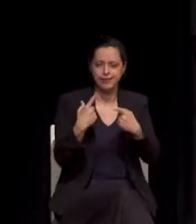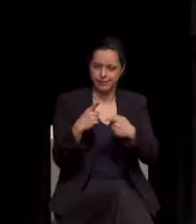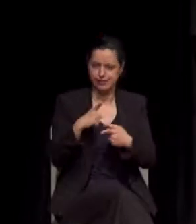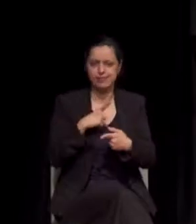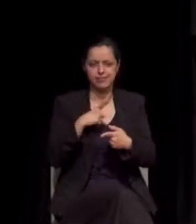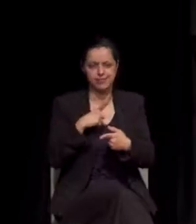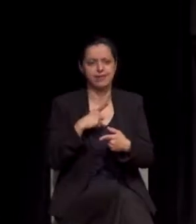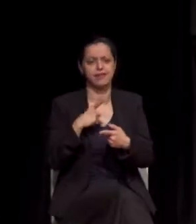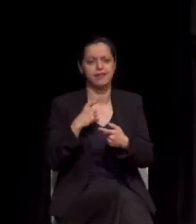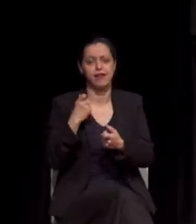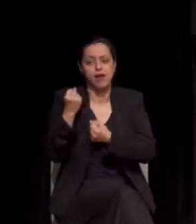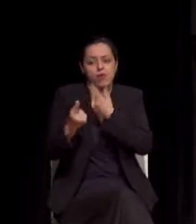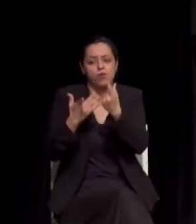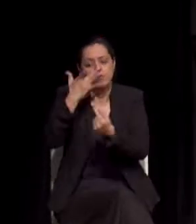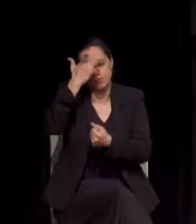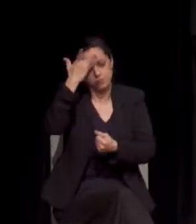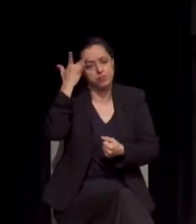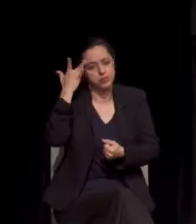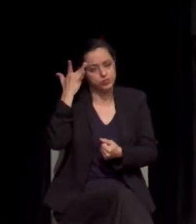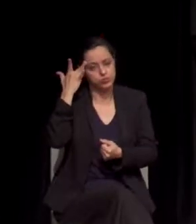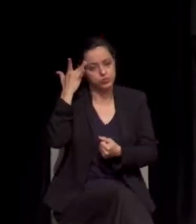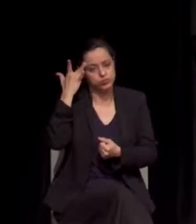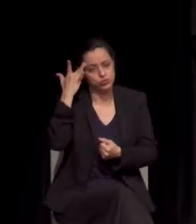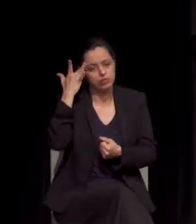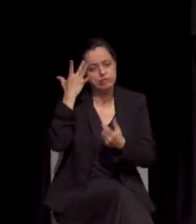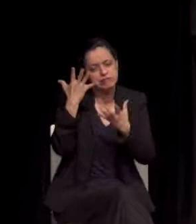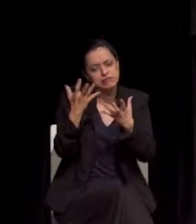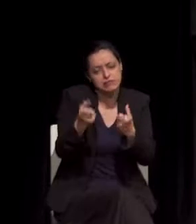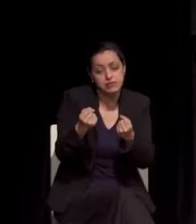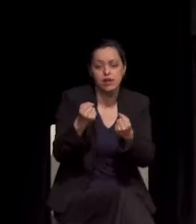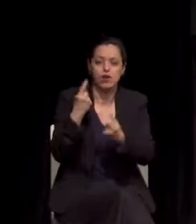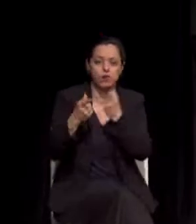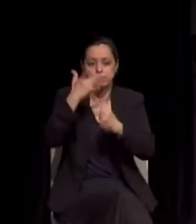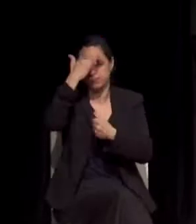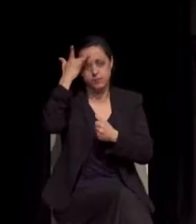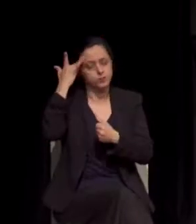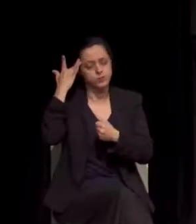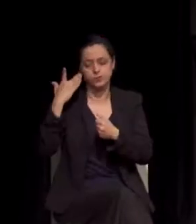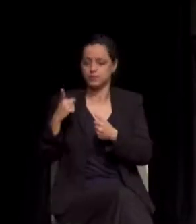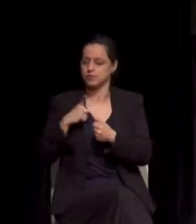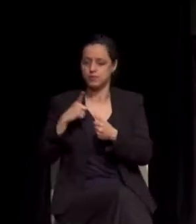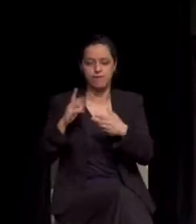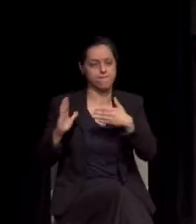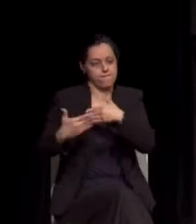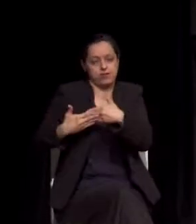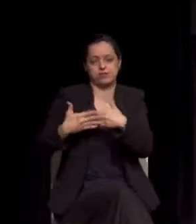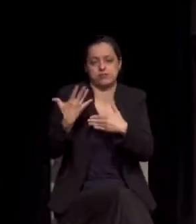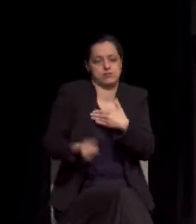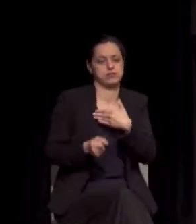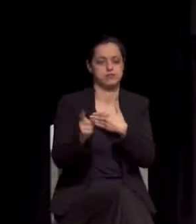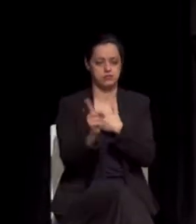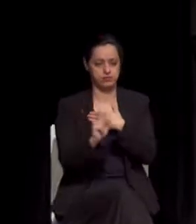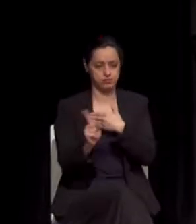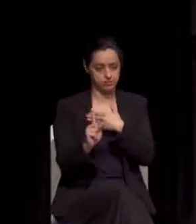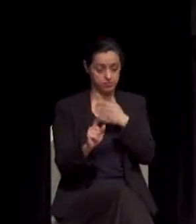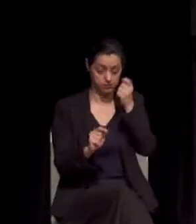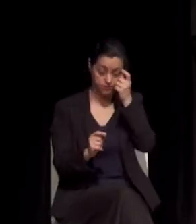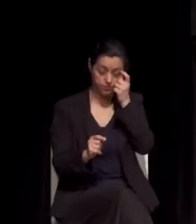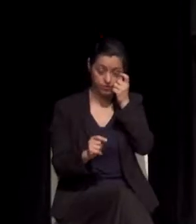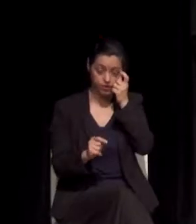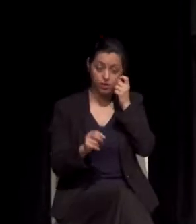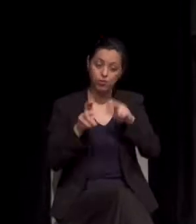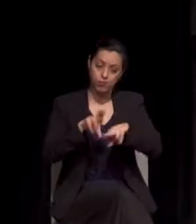a resistência também avança, mas o fato é que os projetos de